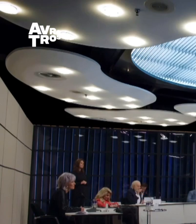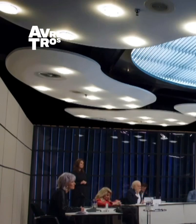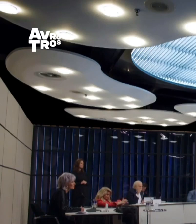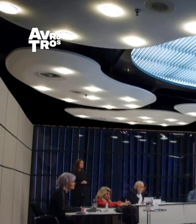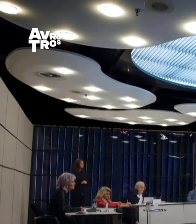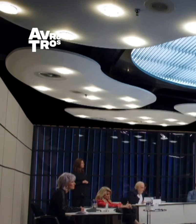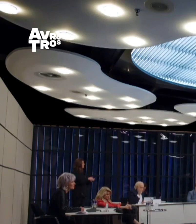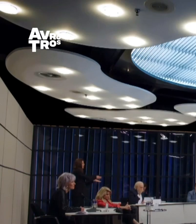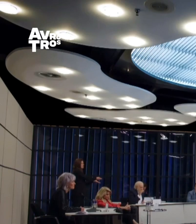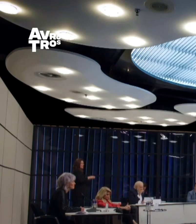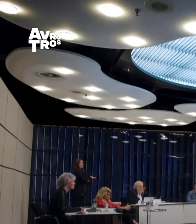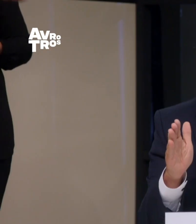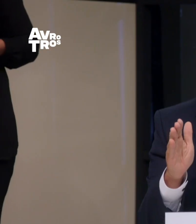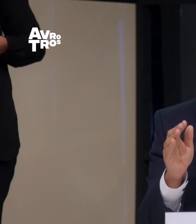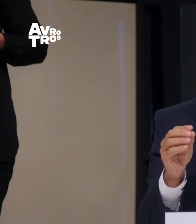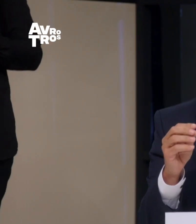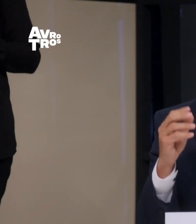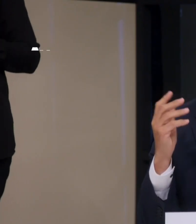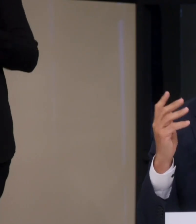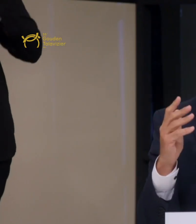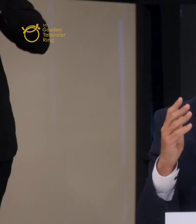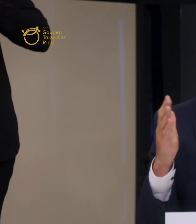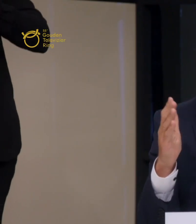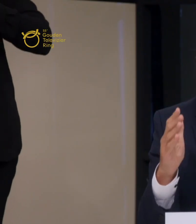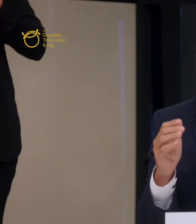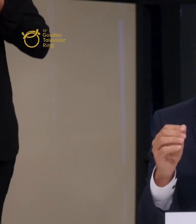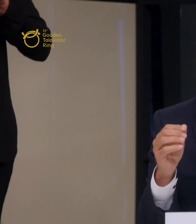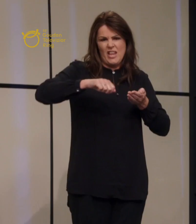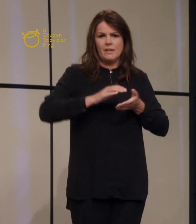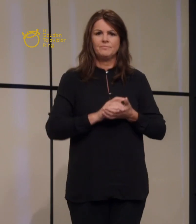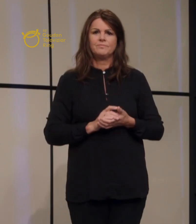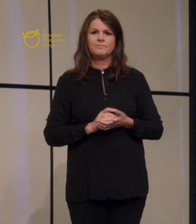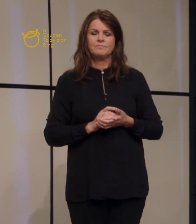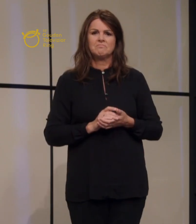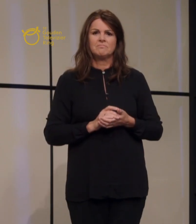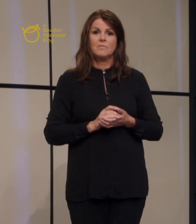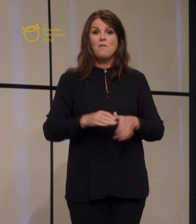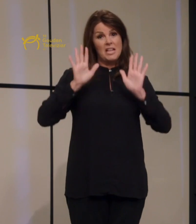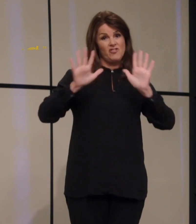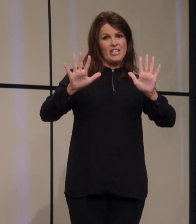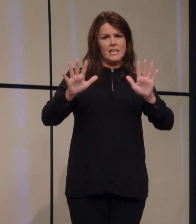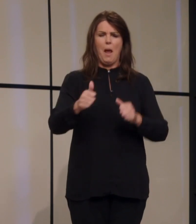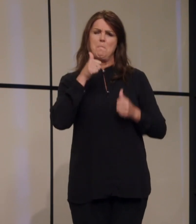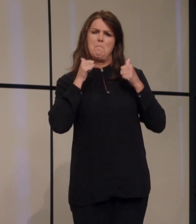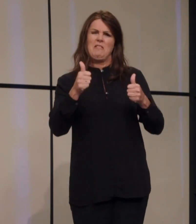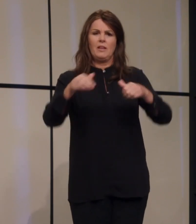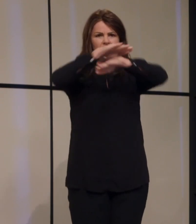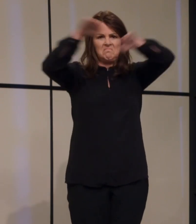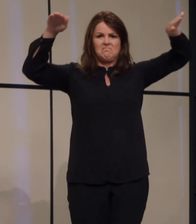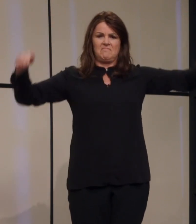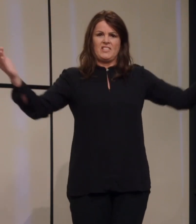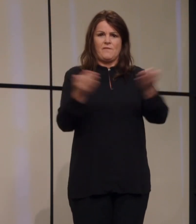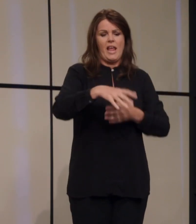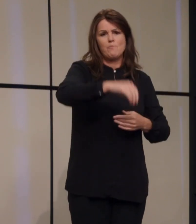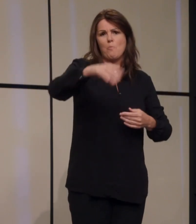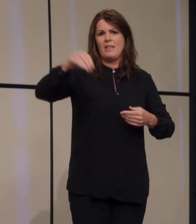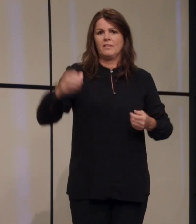Welkom allemaal bij deze technische briefing over de tien beste gewaardeerde tv